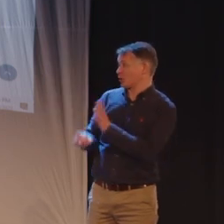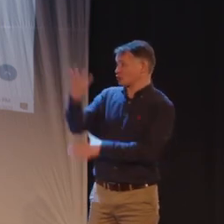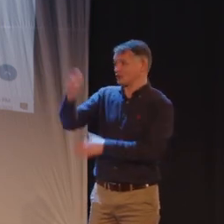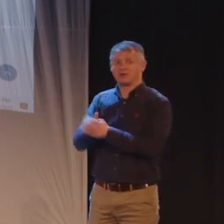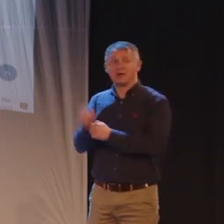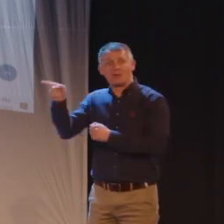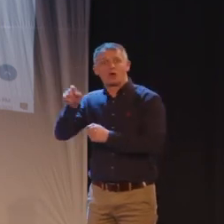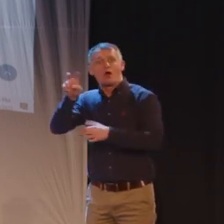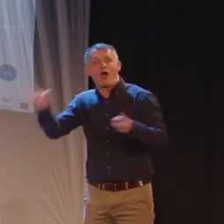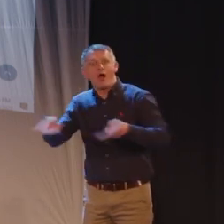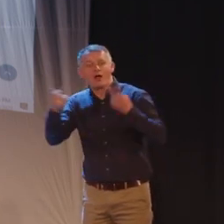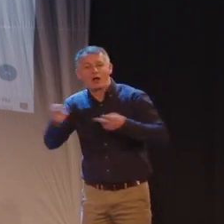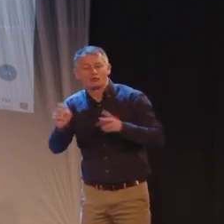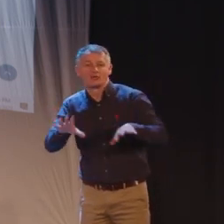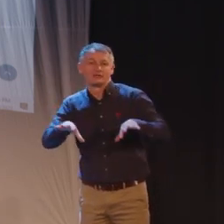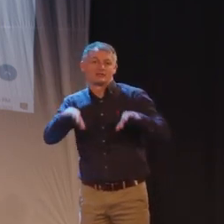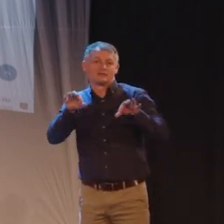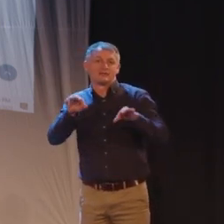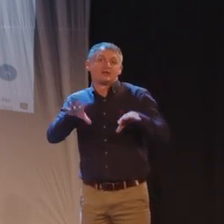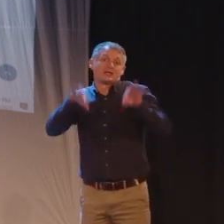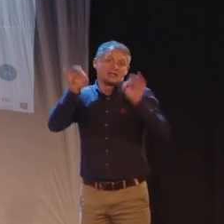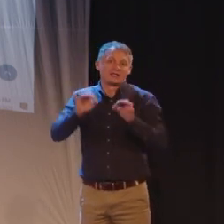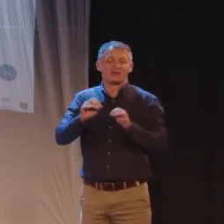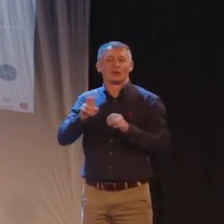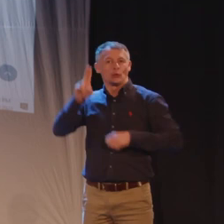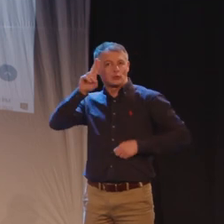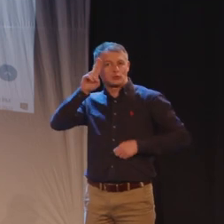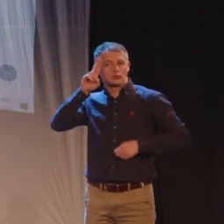documentat în ceea ce privește supereroii.